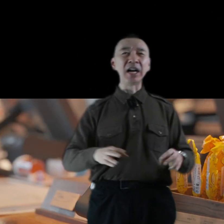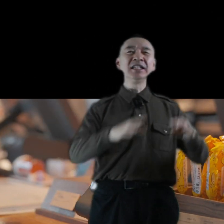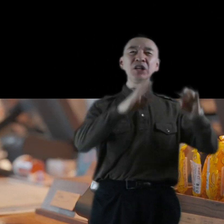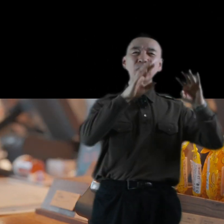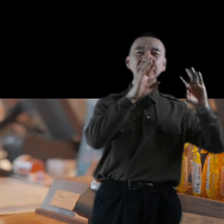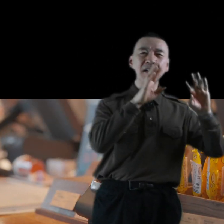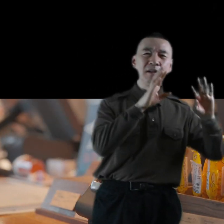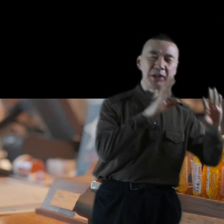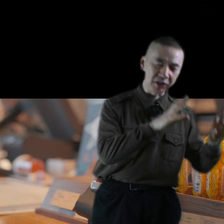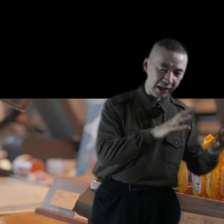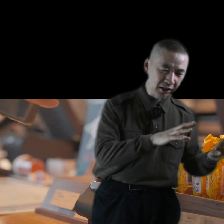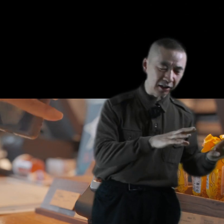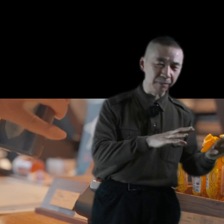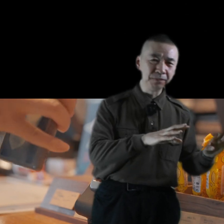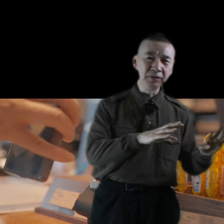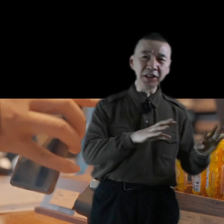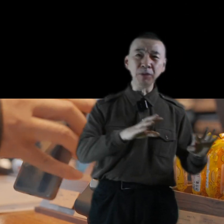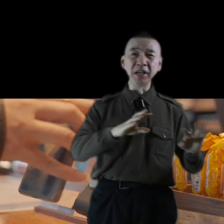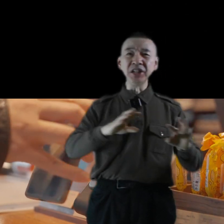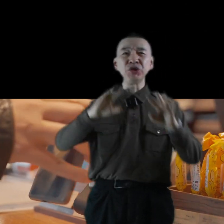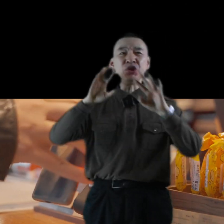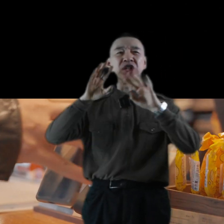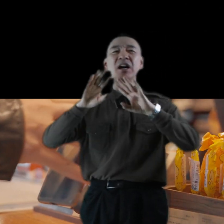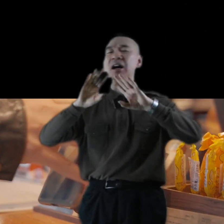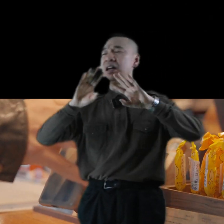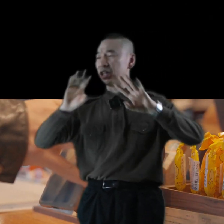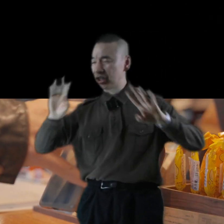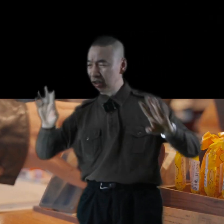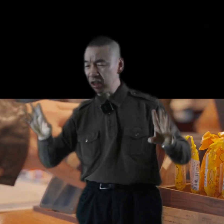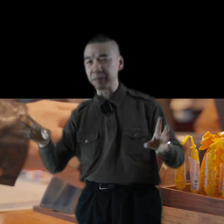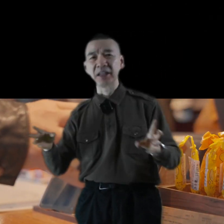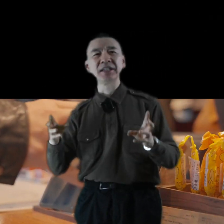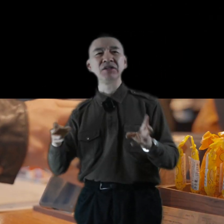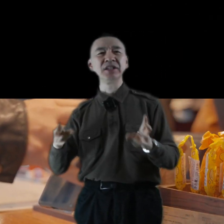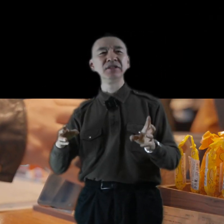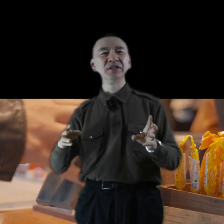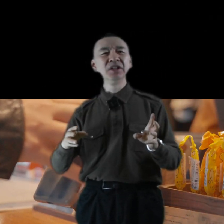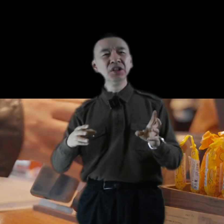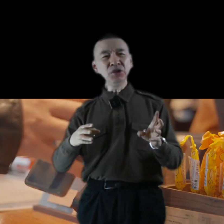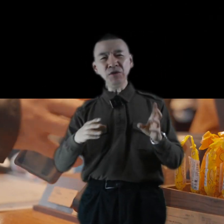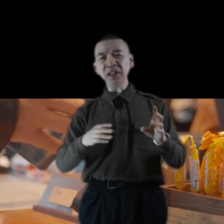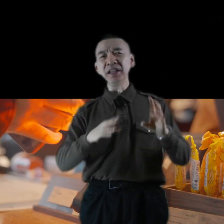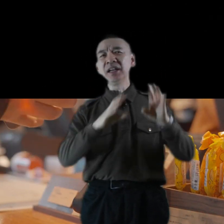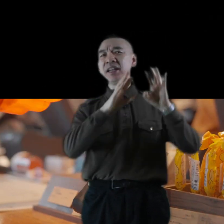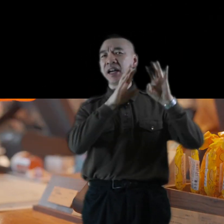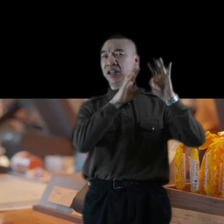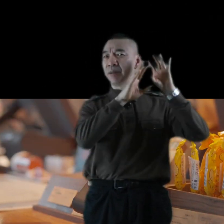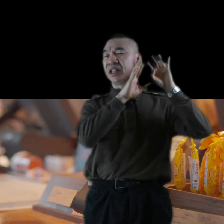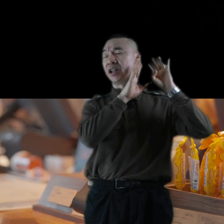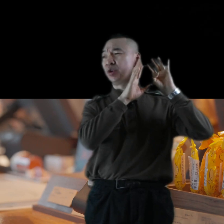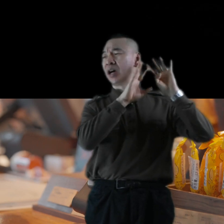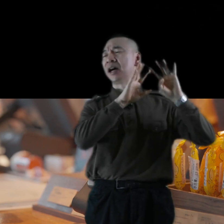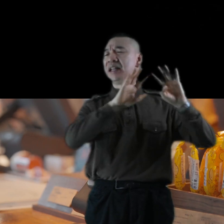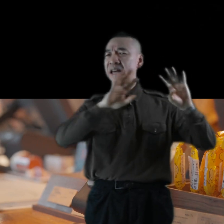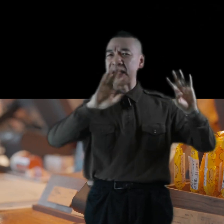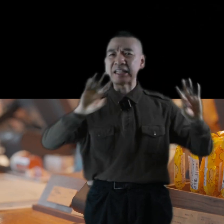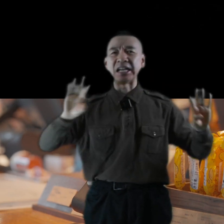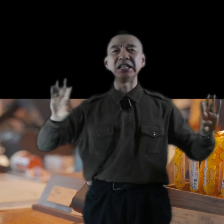啊在管理上比较严格在对媒体的宣传上啊也是特别的小心宗富丽呢也很少在媒体当中啊来展示